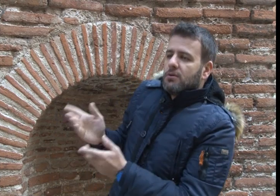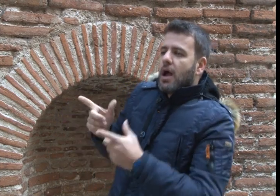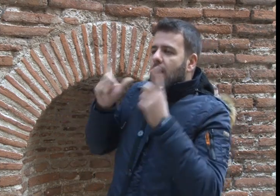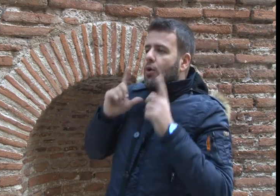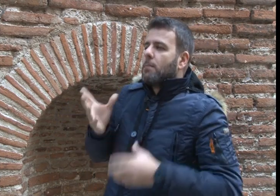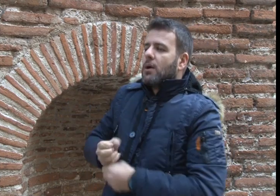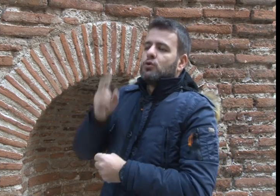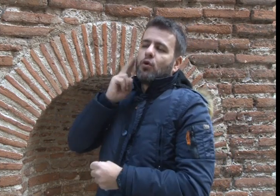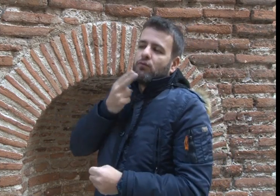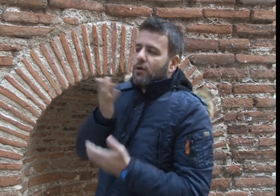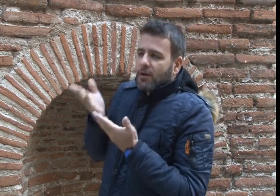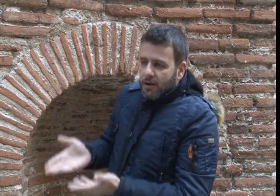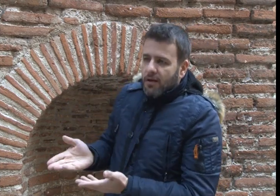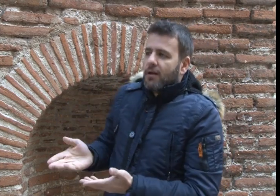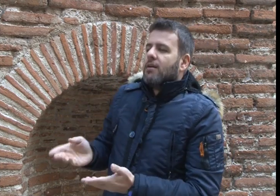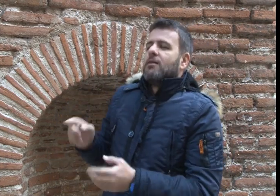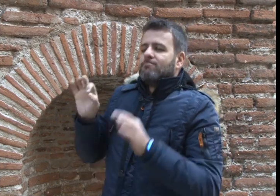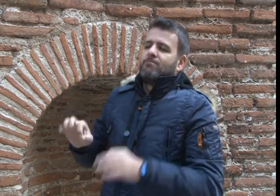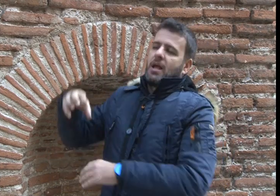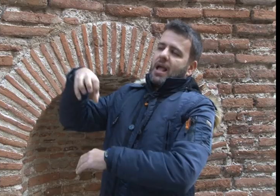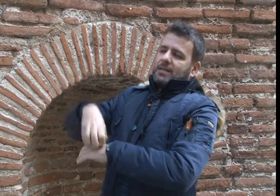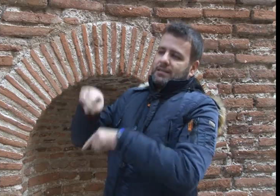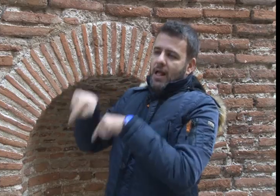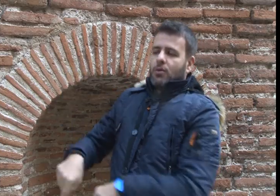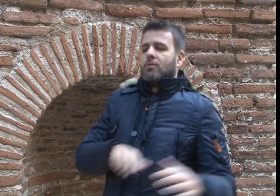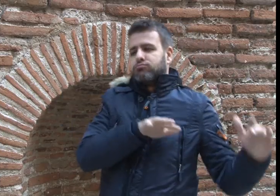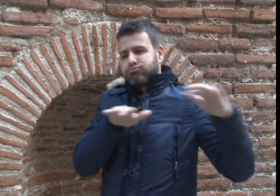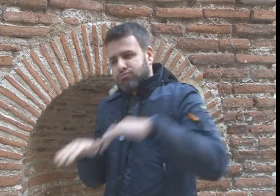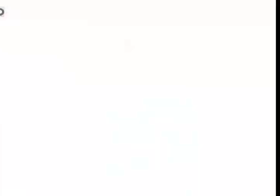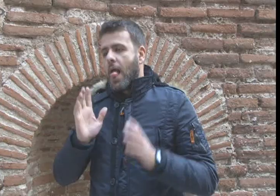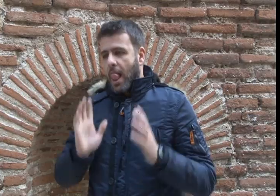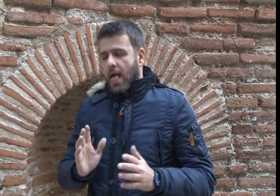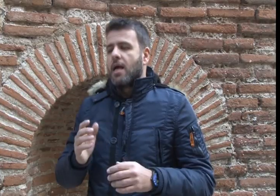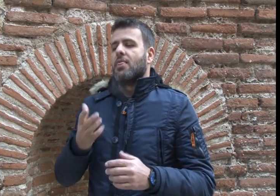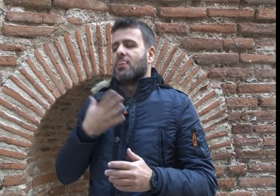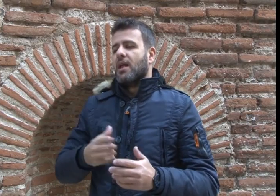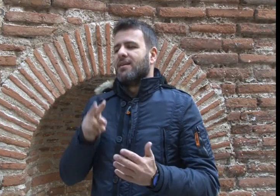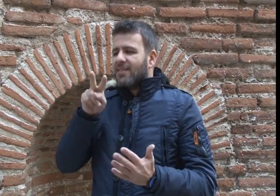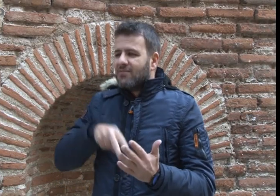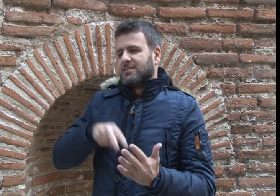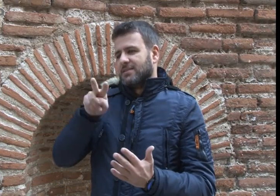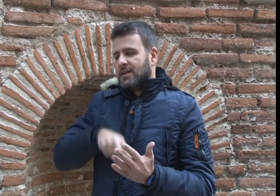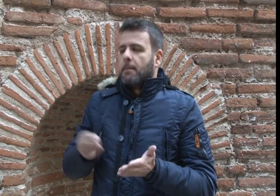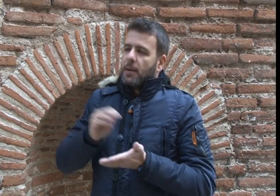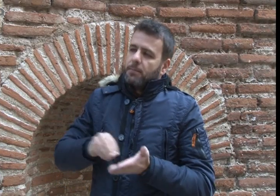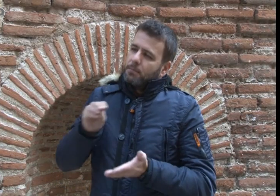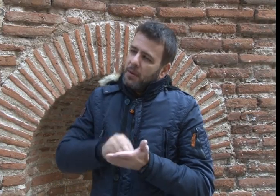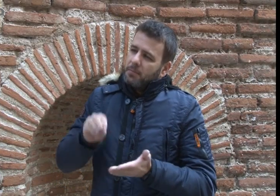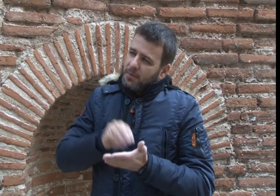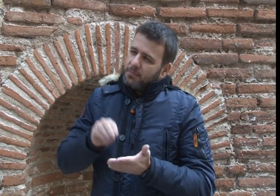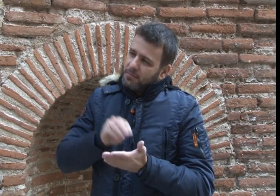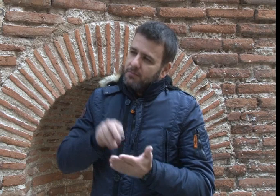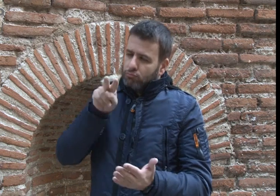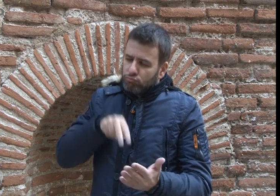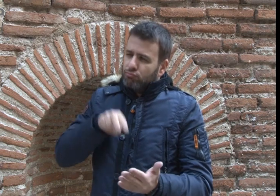έχουμε μια συνεχή παρουσία. Έχουμε καταλάβει για τη ζωή του. Είναι πολύ πιο εύκολο, αλλά φυσικά